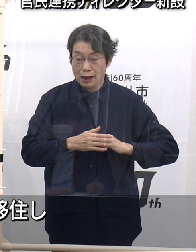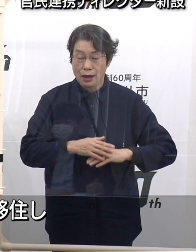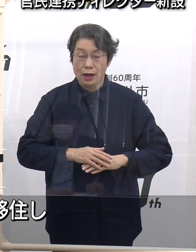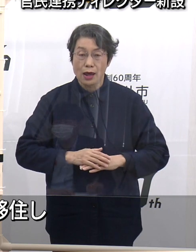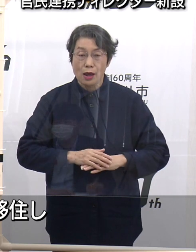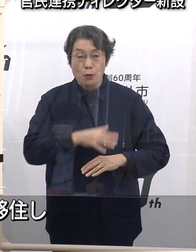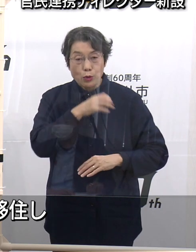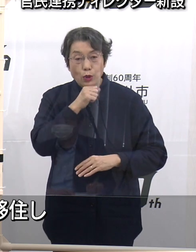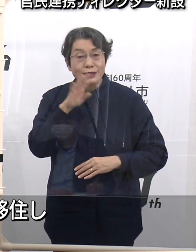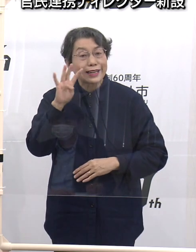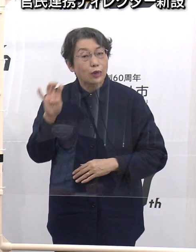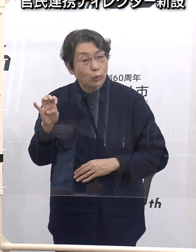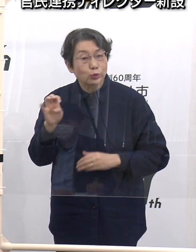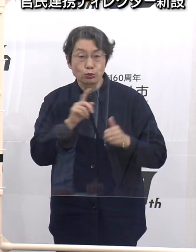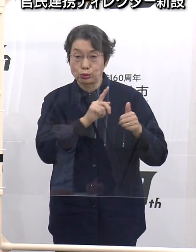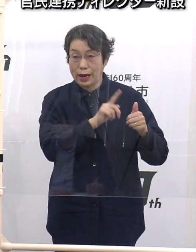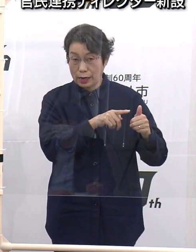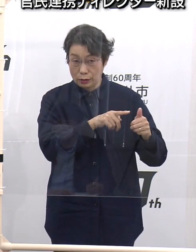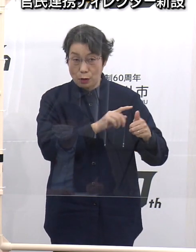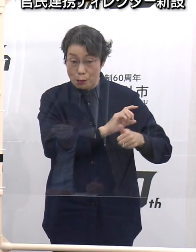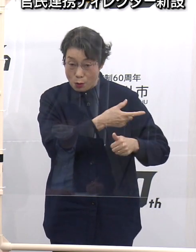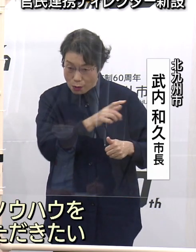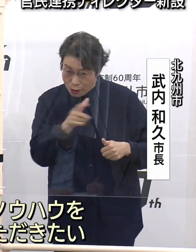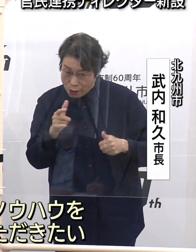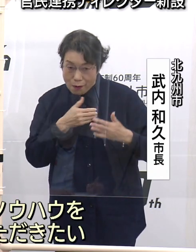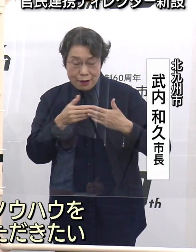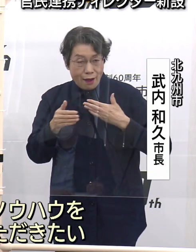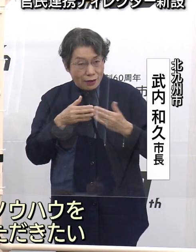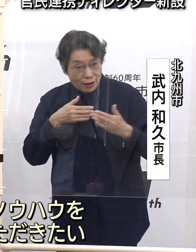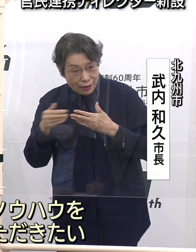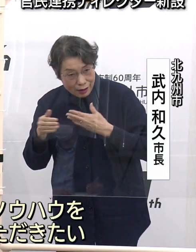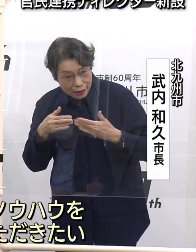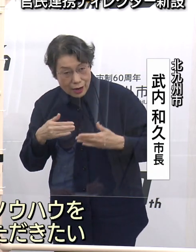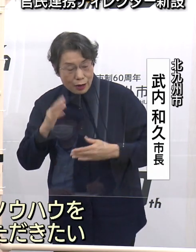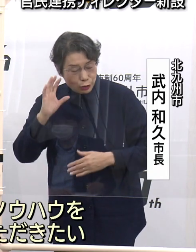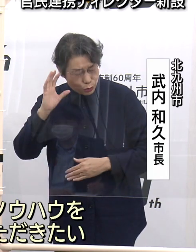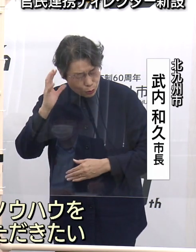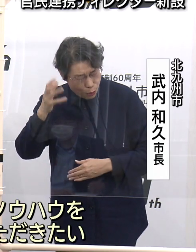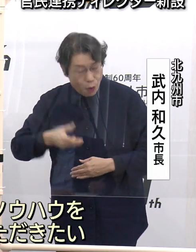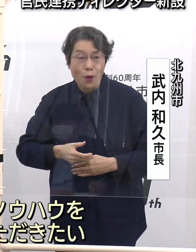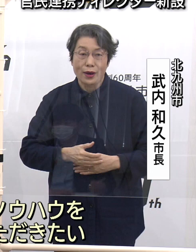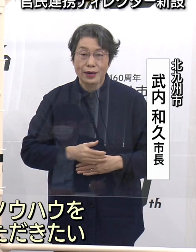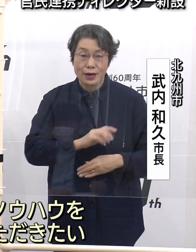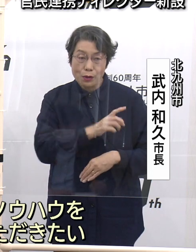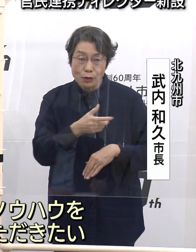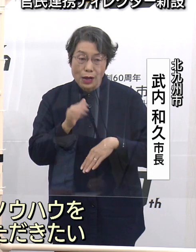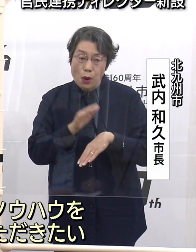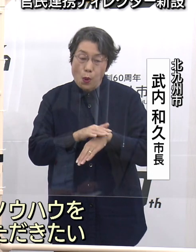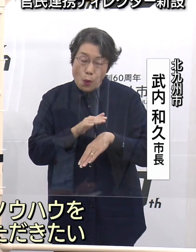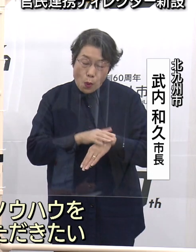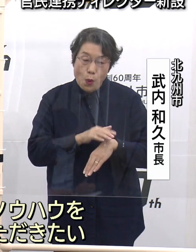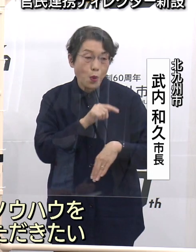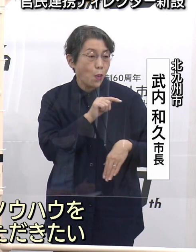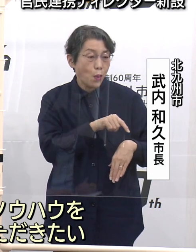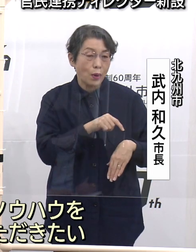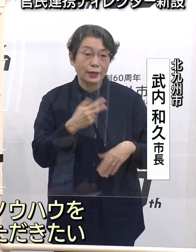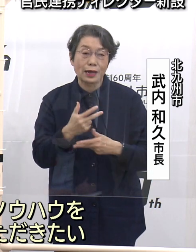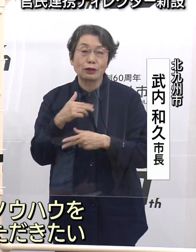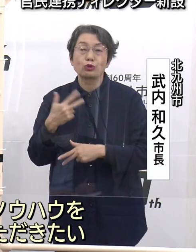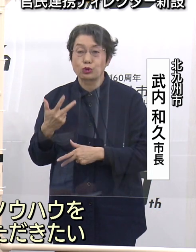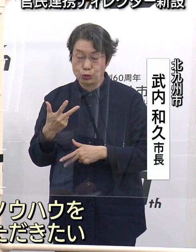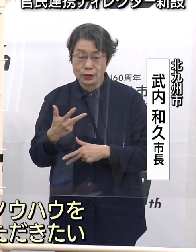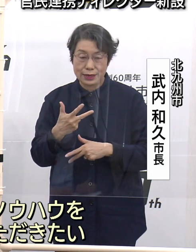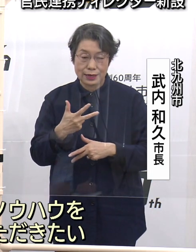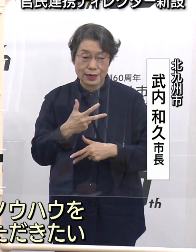に移住し企業に携わってきました彼が持っているこういう様々なノウハウというのを北九州に注入して